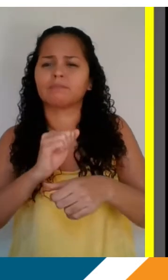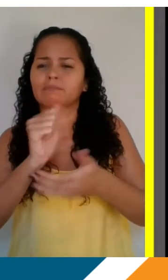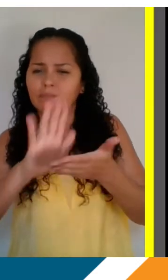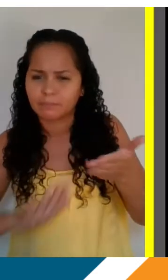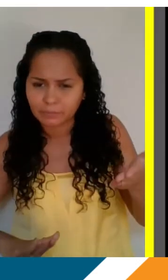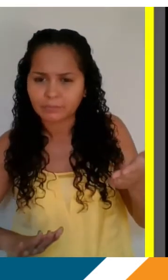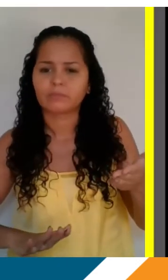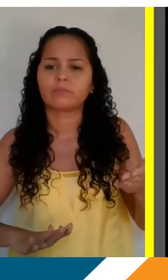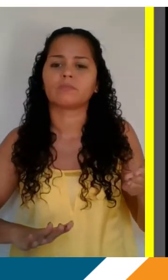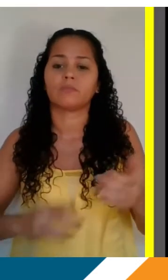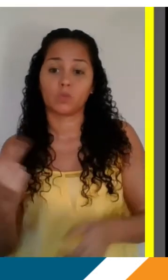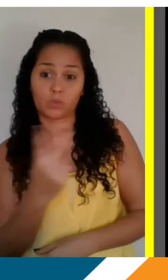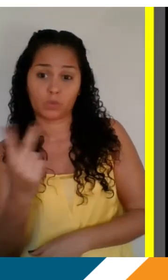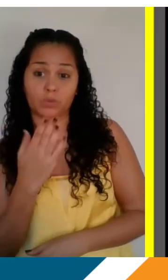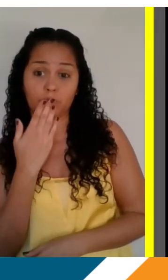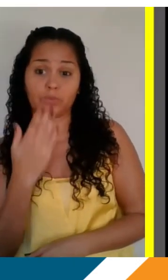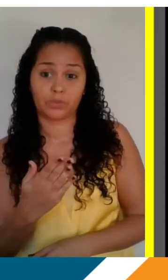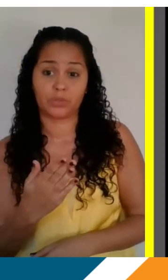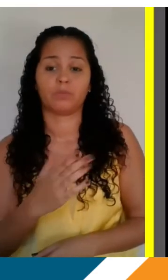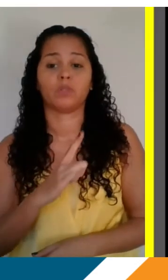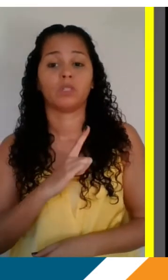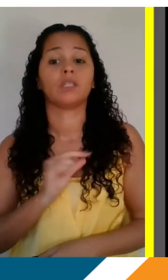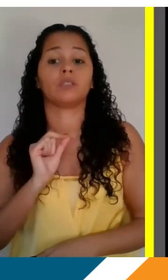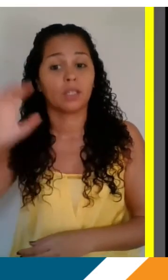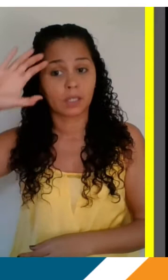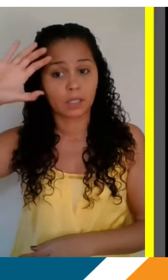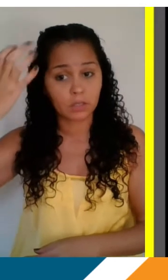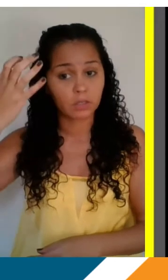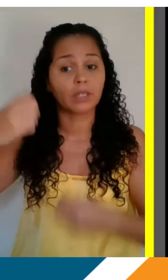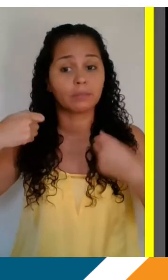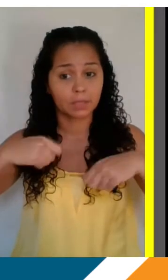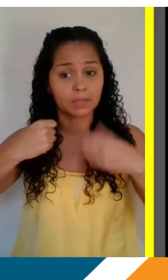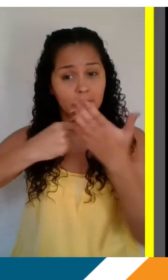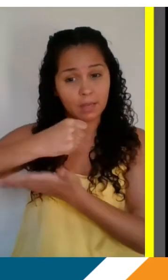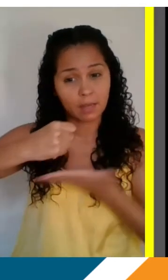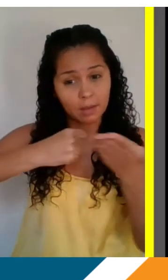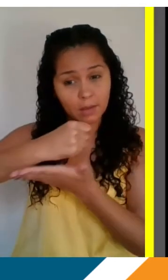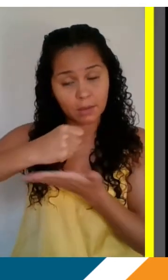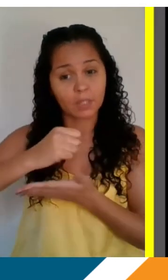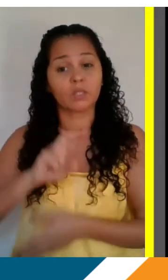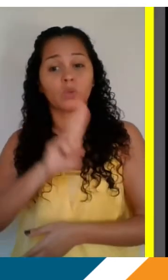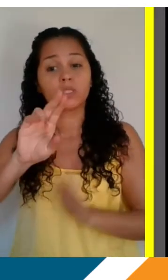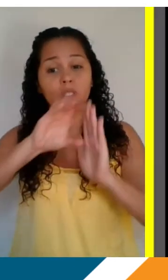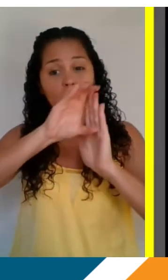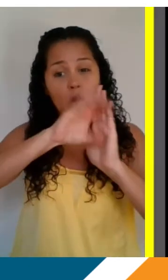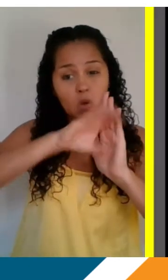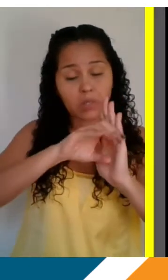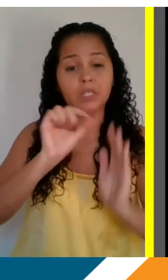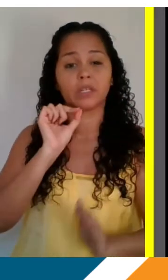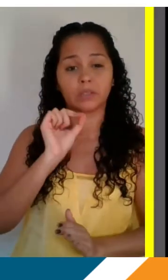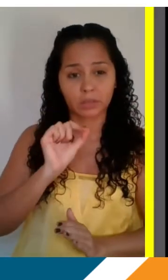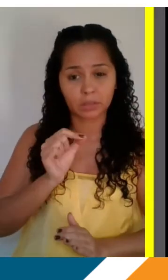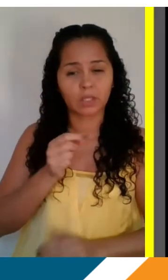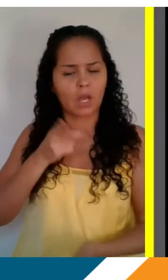perfeitamente elástica ou perfeitamente inelástica, eles são todos resolvidos basicamente utilizando esse princípio aqui de